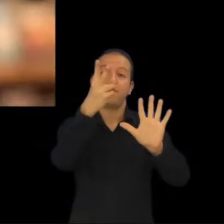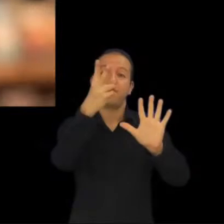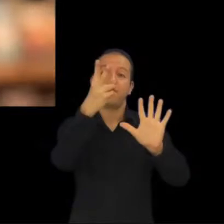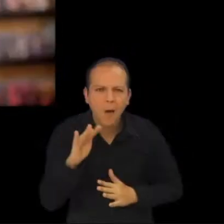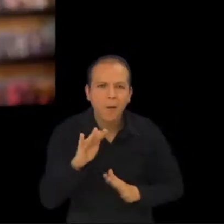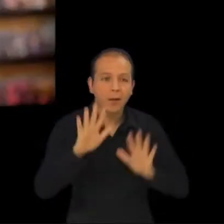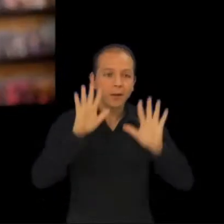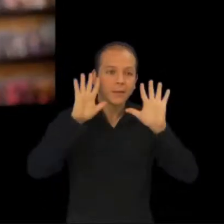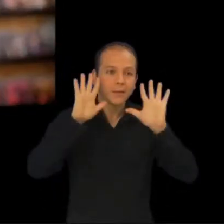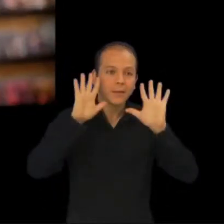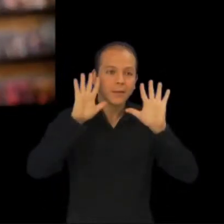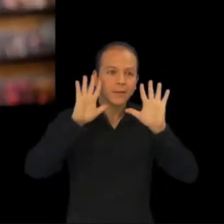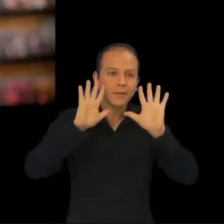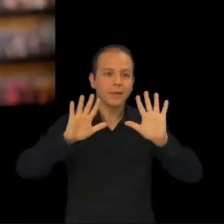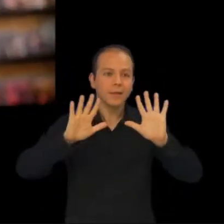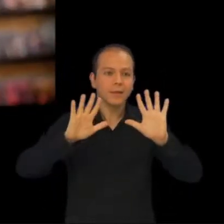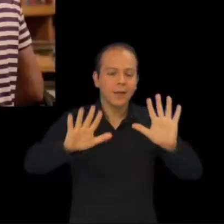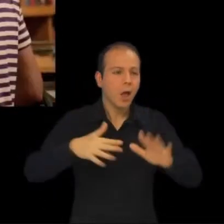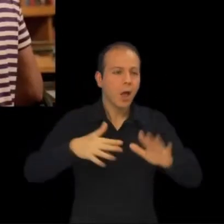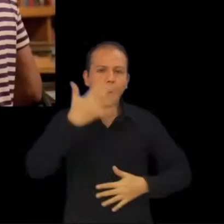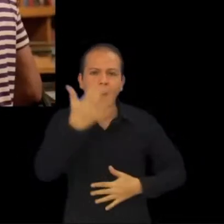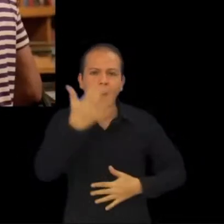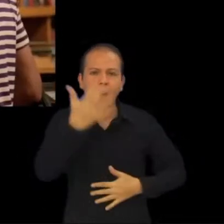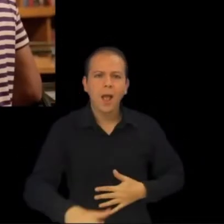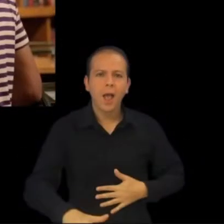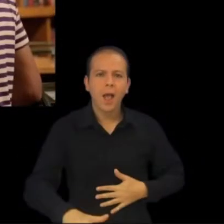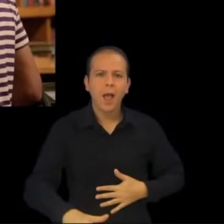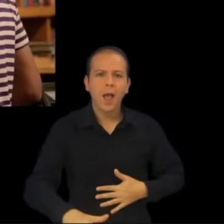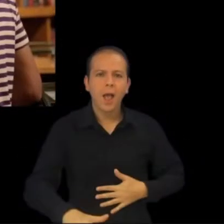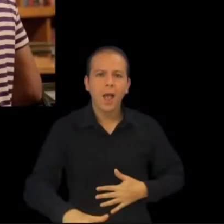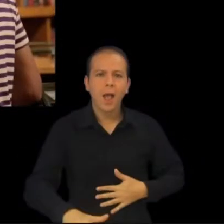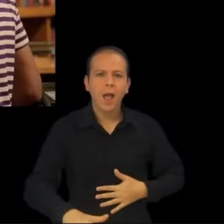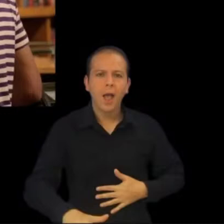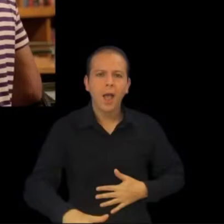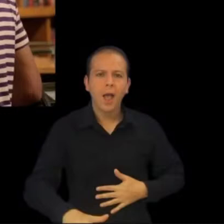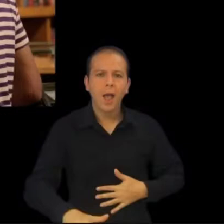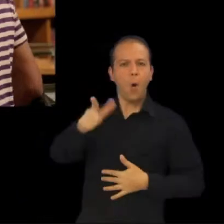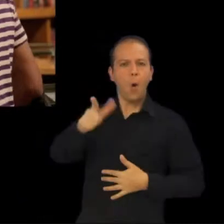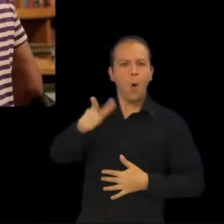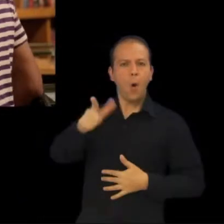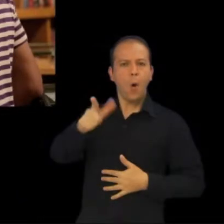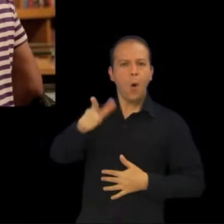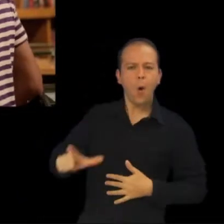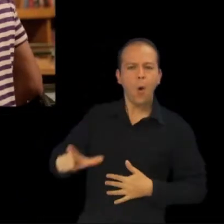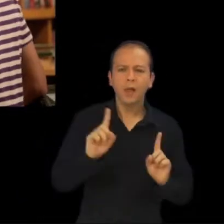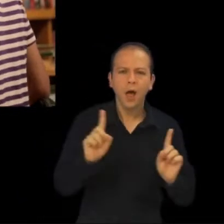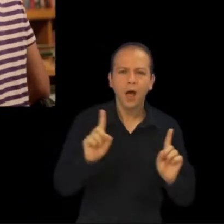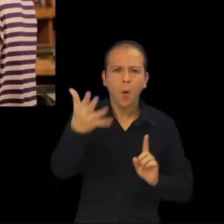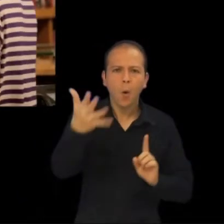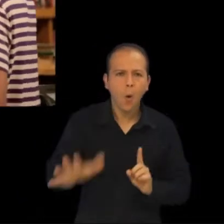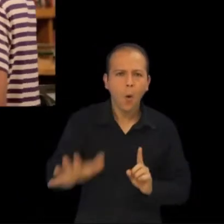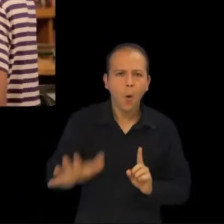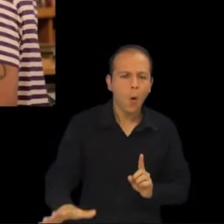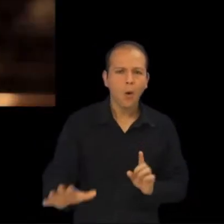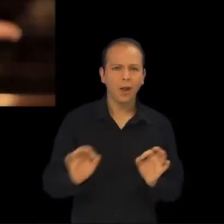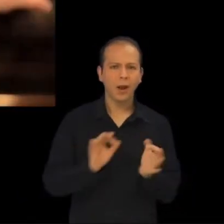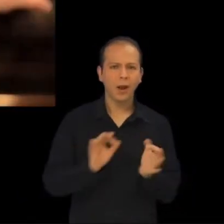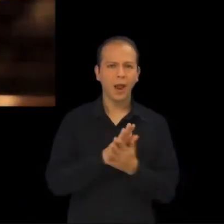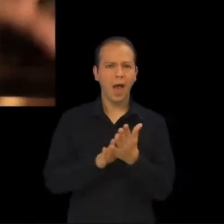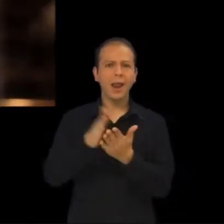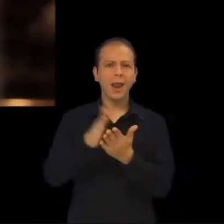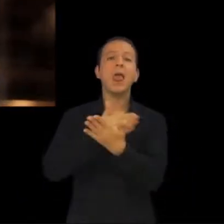Olha bem pra ele. Você não quer outros livros? livros, outros livros da